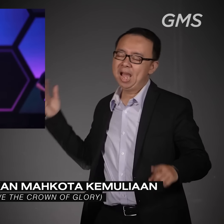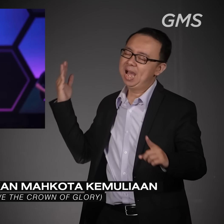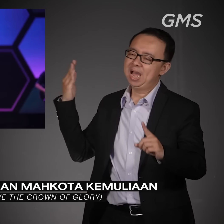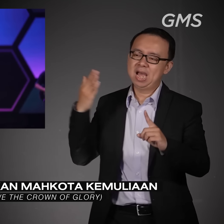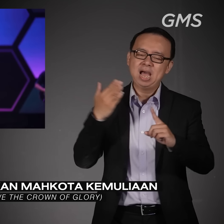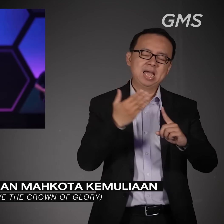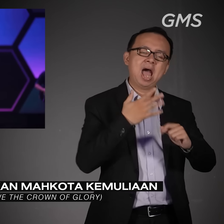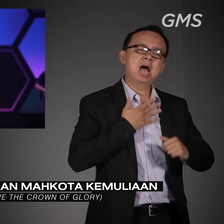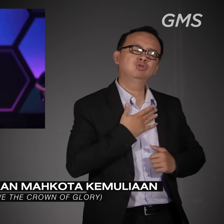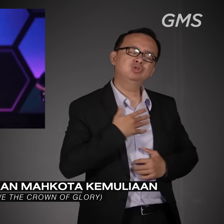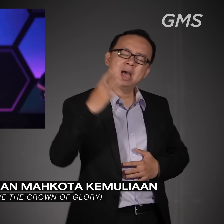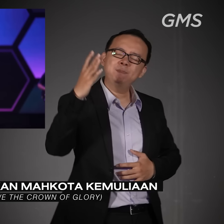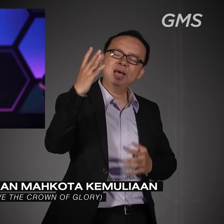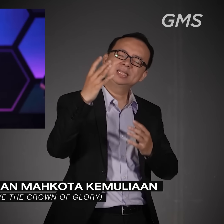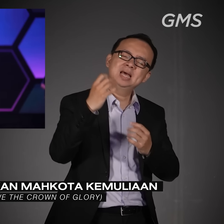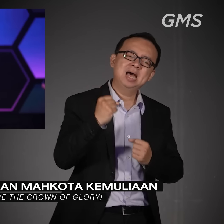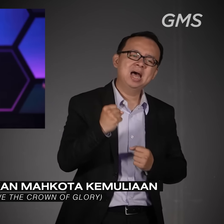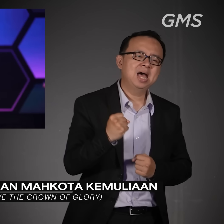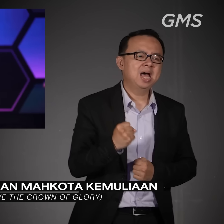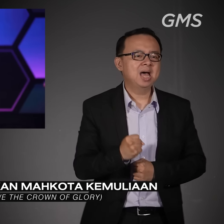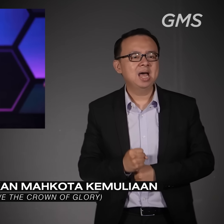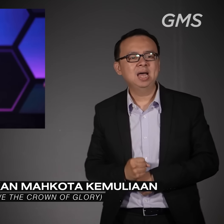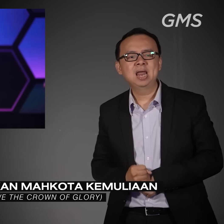Sampai ku dapatkan